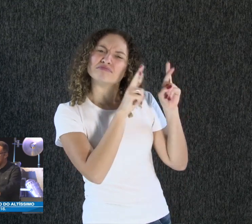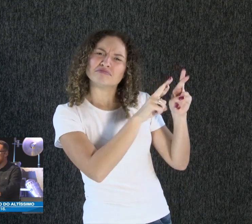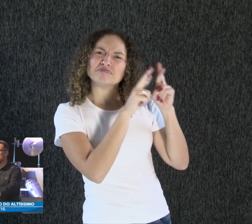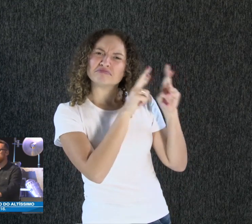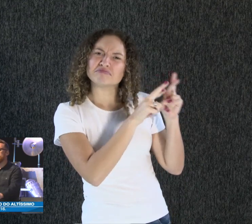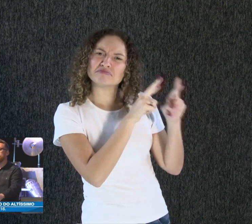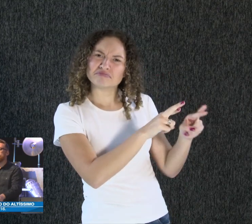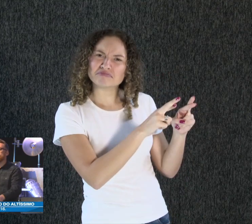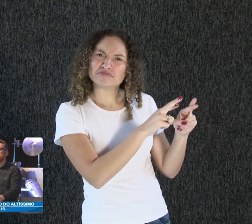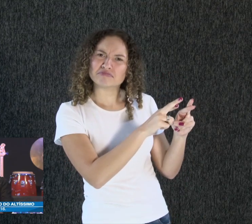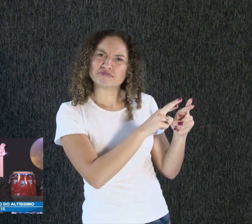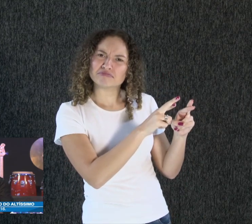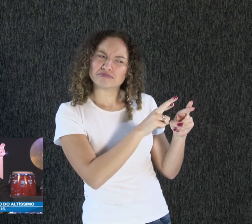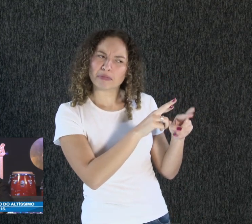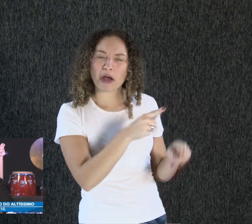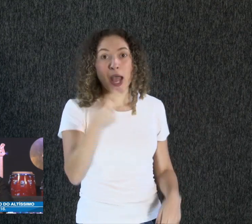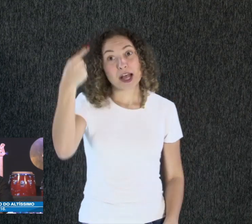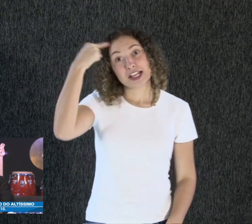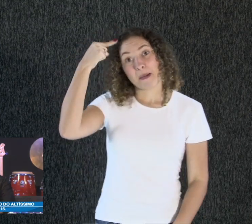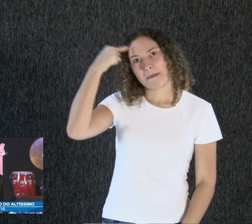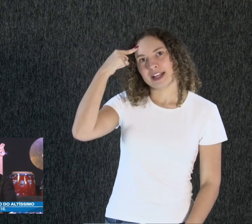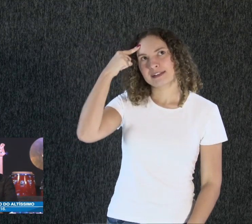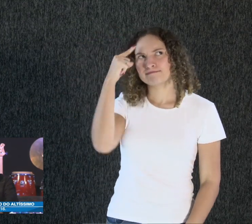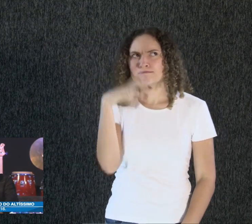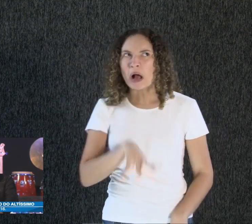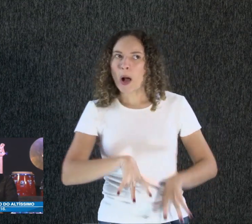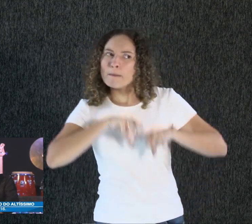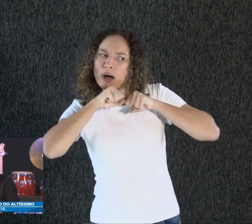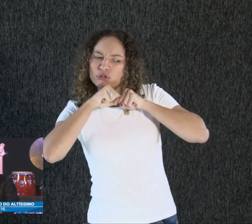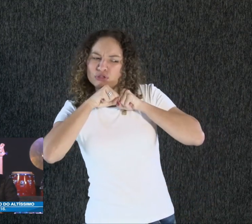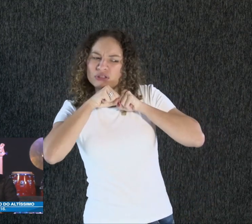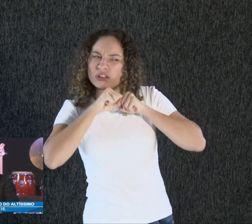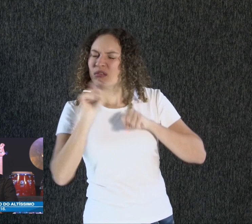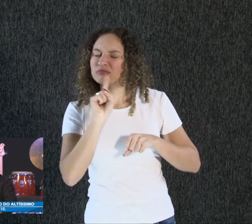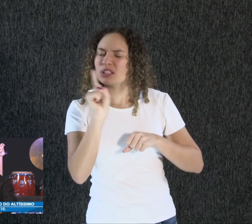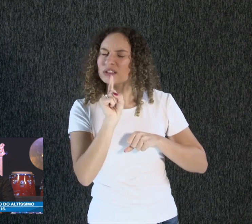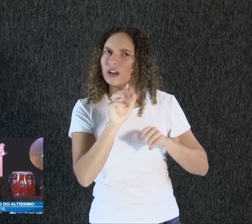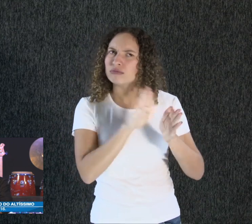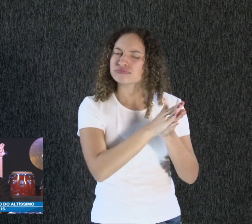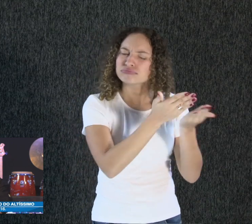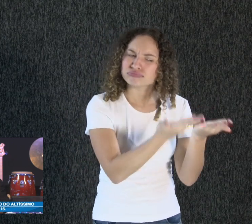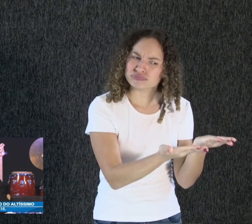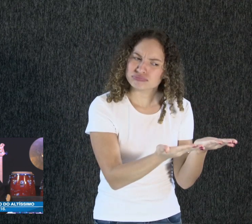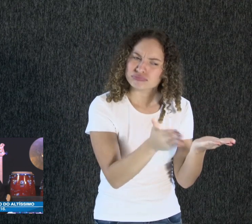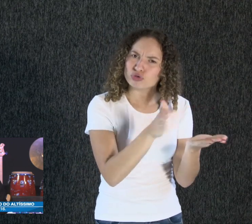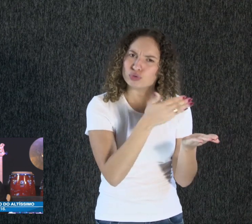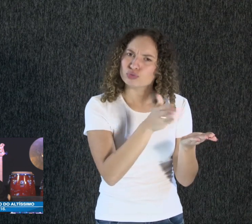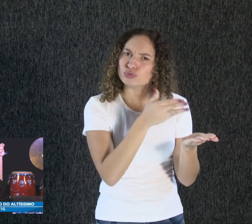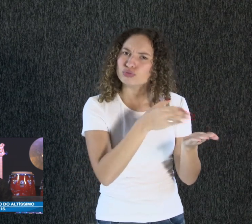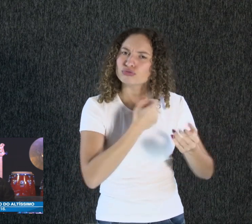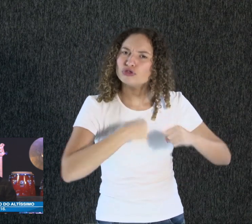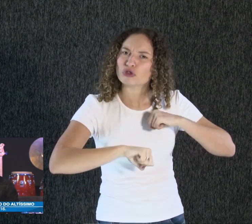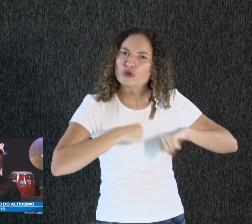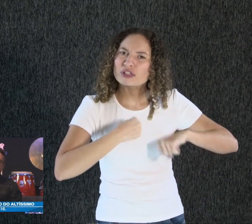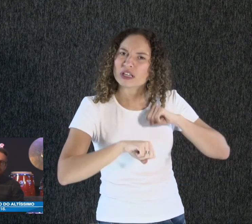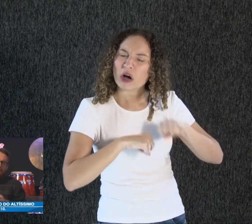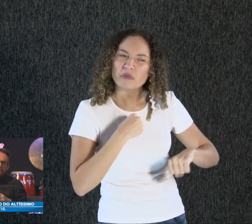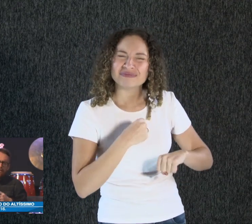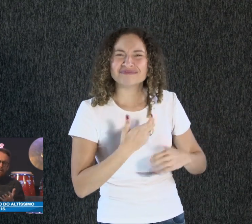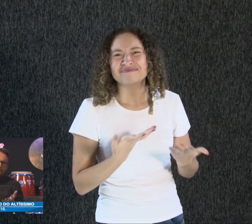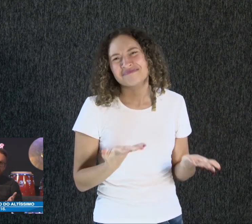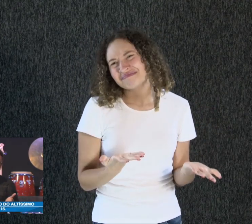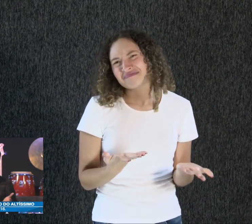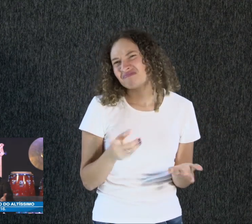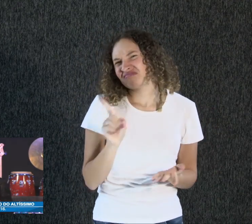dar sorte, para tirar coisa ruim, para dar proteção. Embora